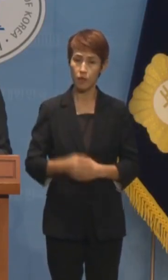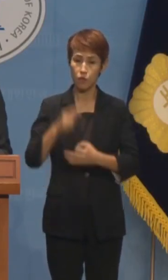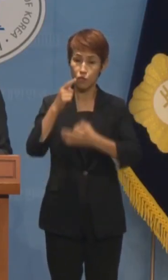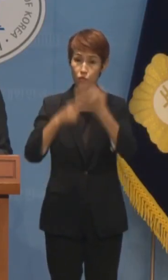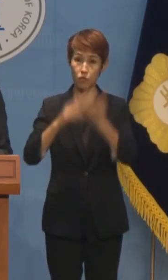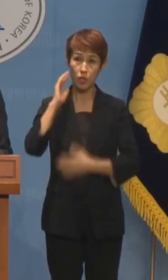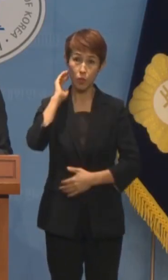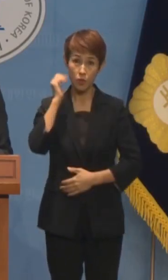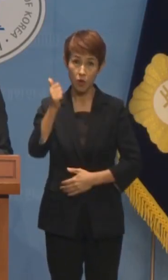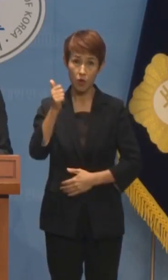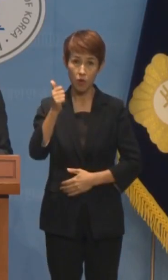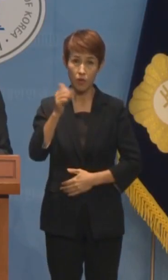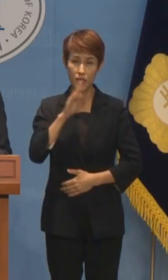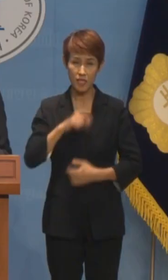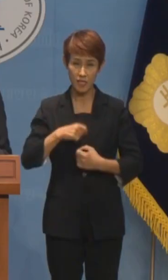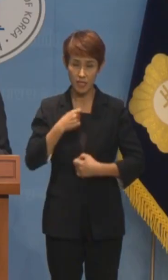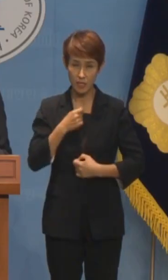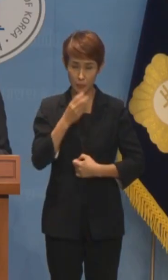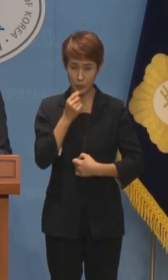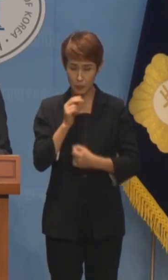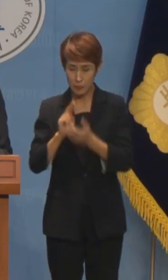허망한 진실회피를 멈추십시오.